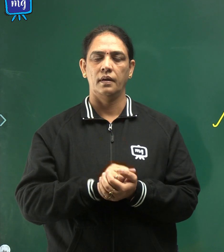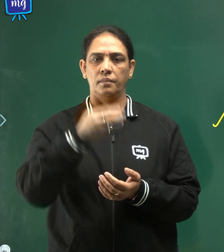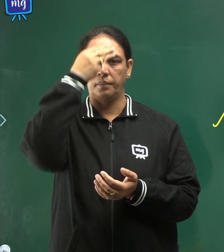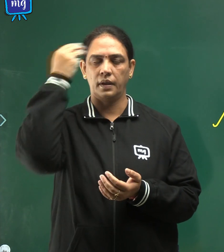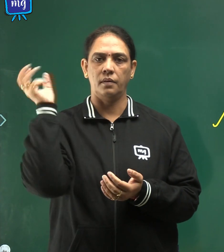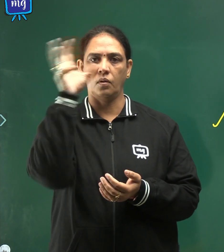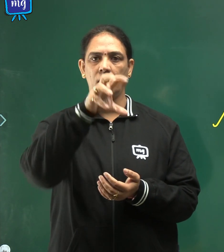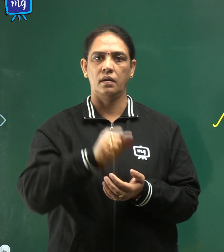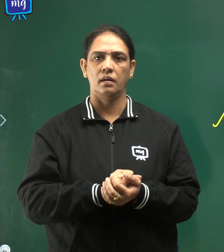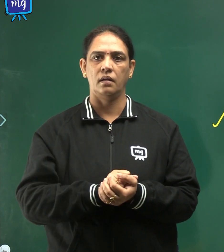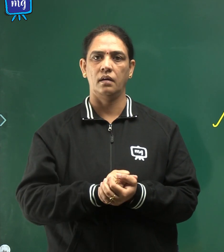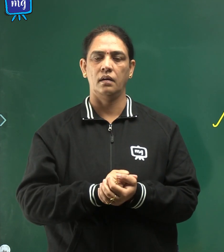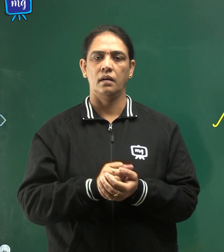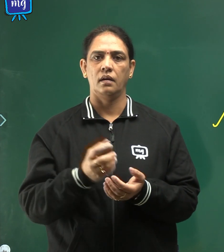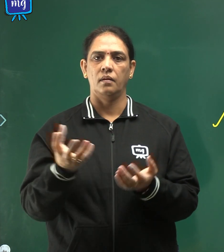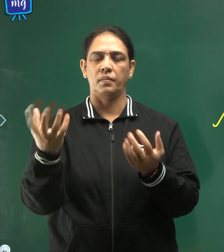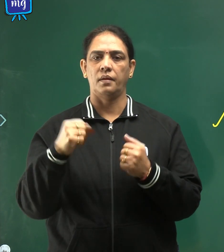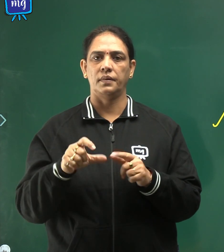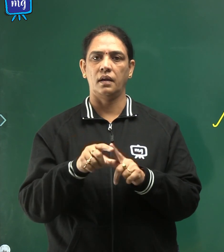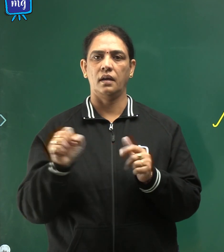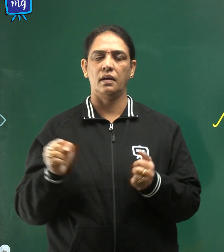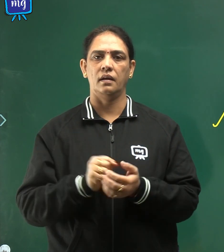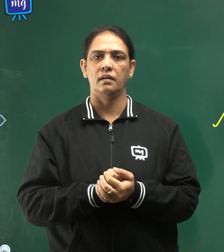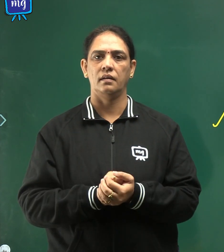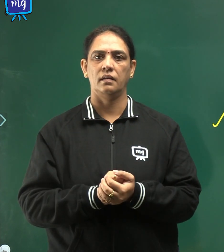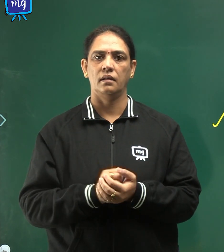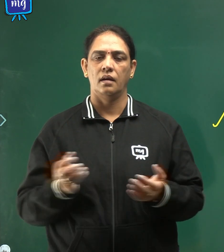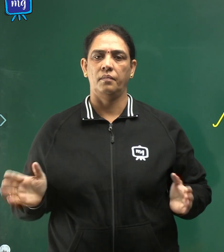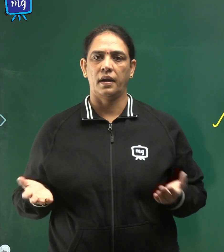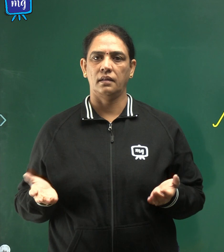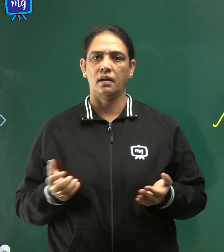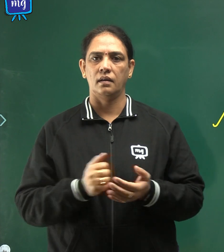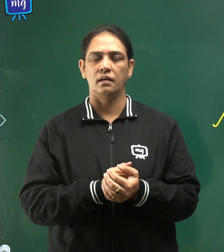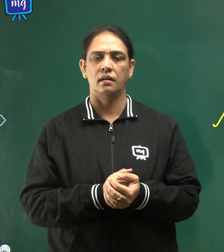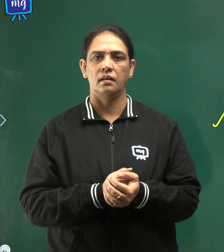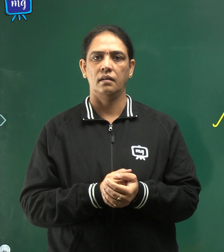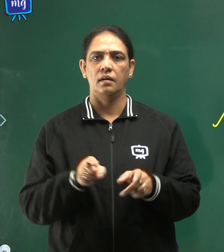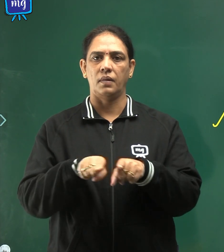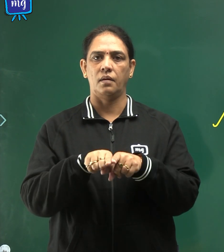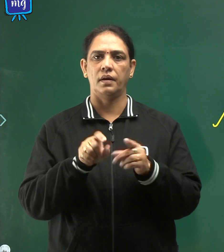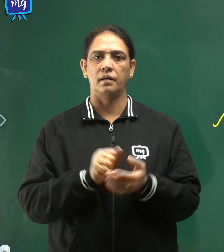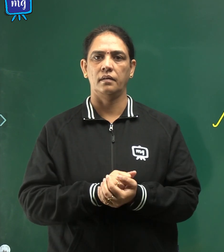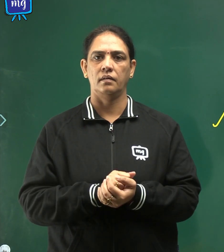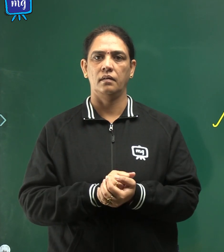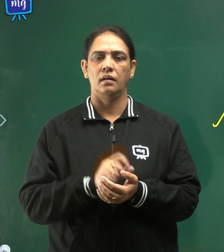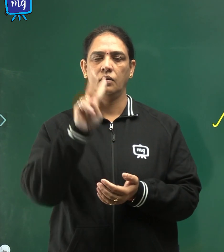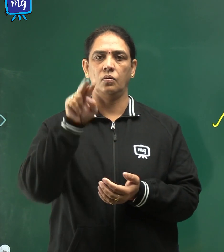गेंद प्राप्त करने की प्रायिकता बराबर